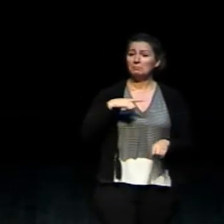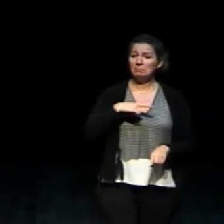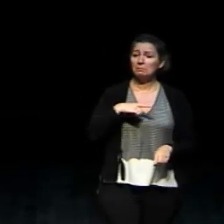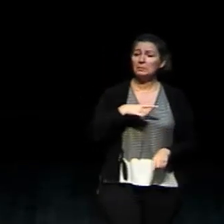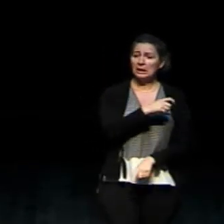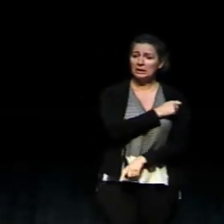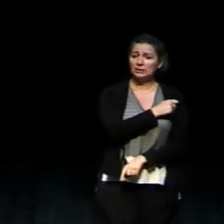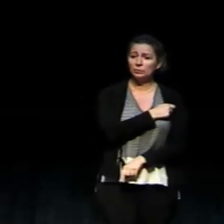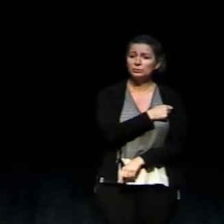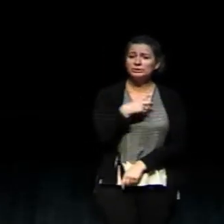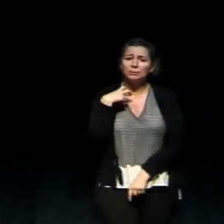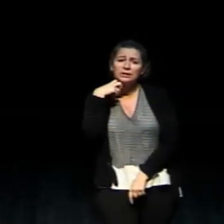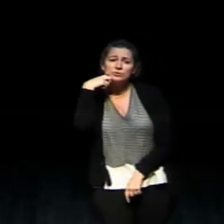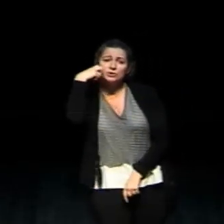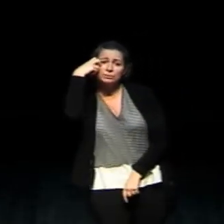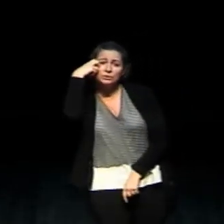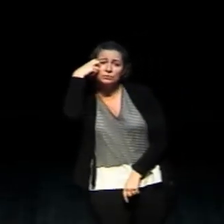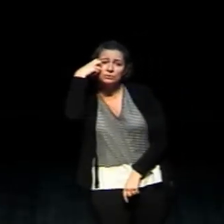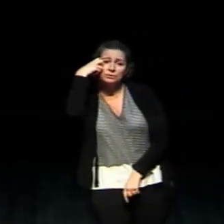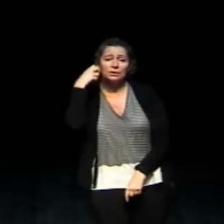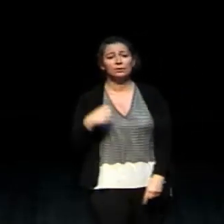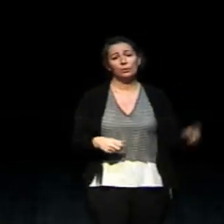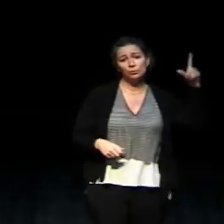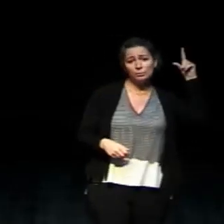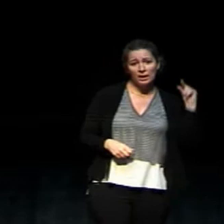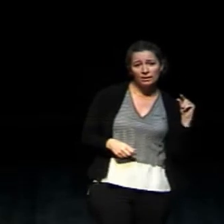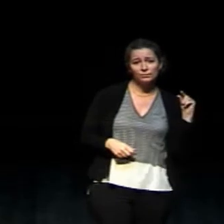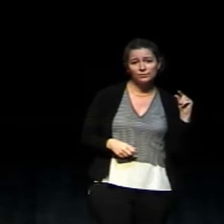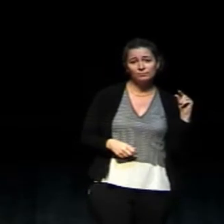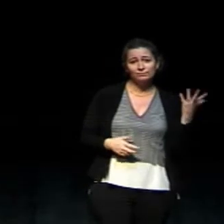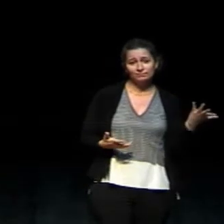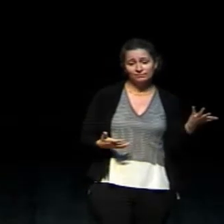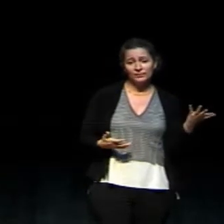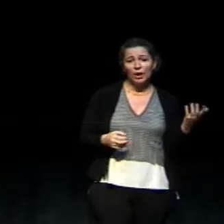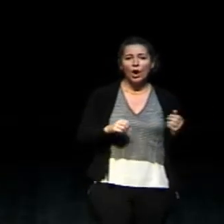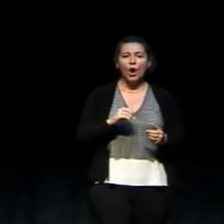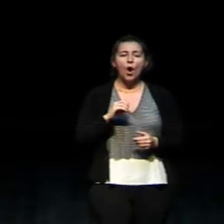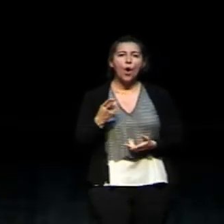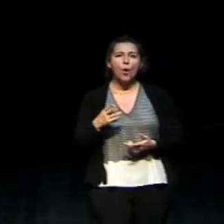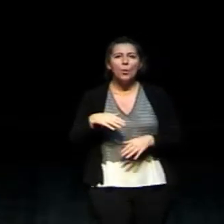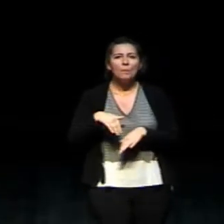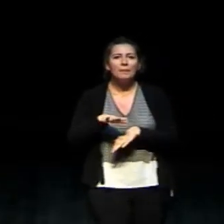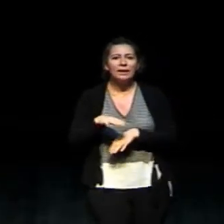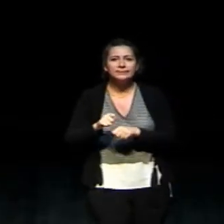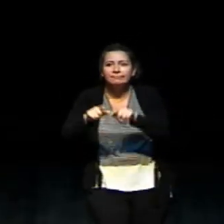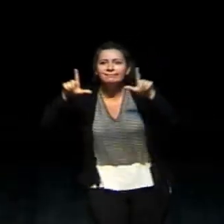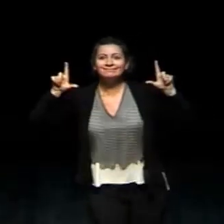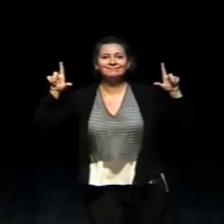dessa sua língua. Então, o aluno que é mais tímido, tem alunos que são menos tímidos, tem alunos